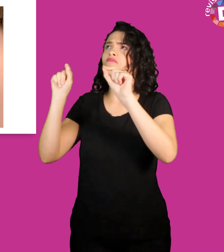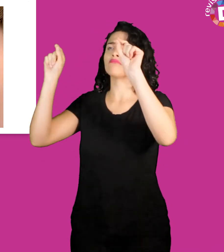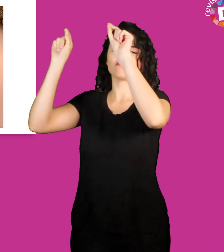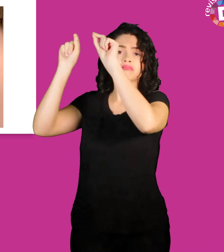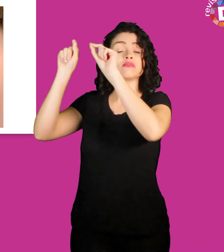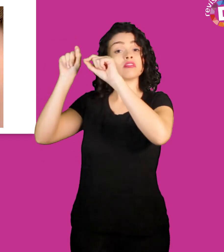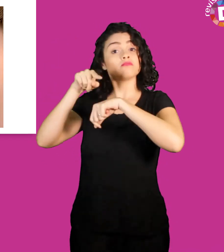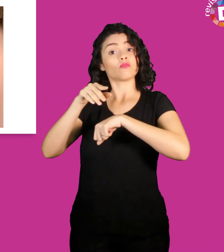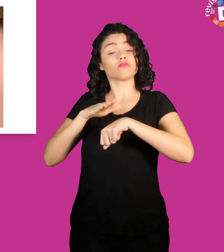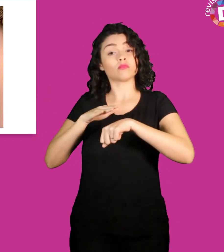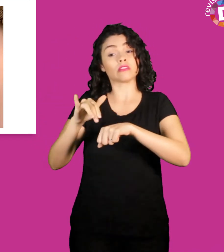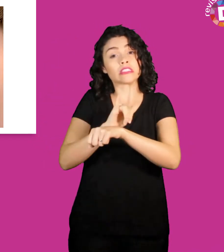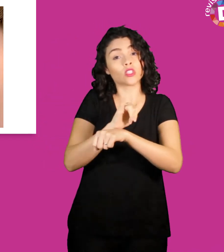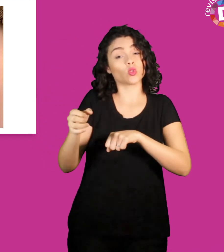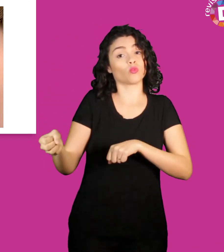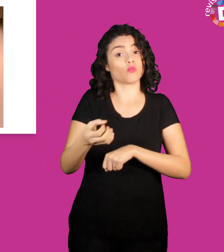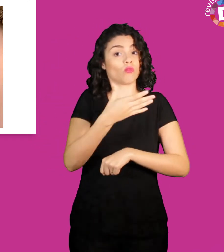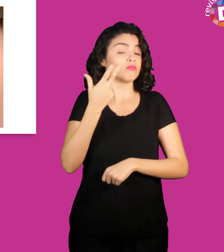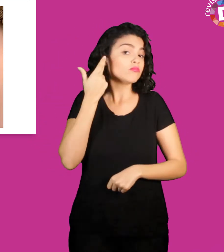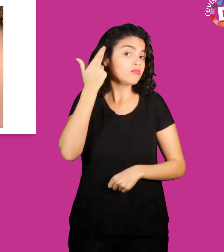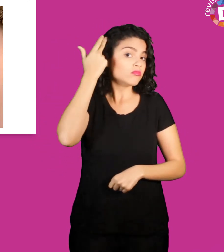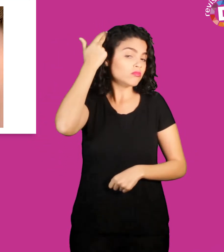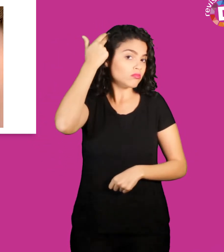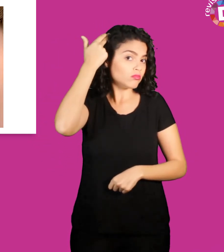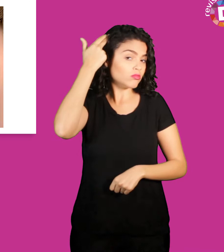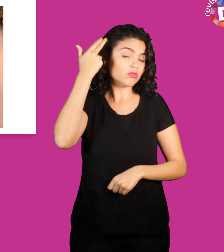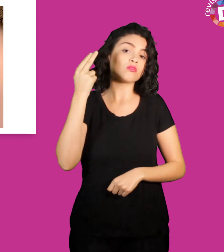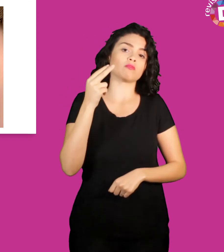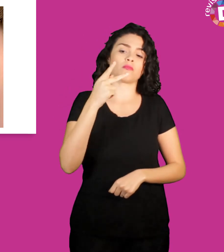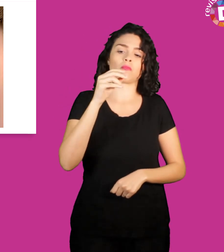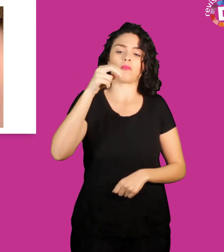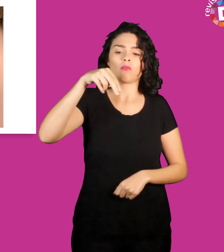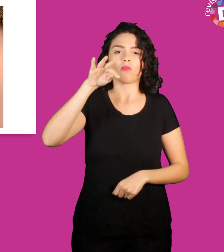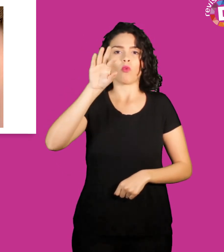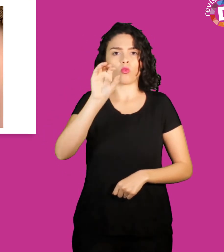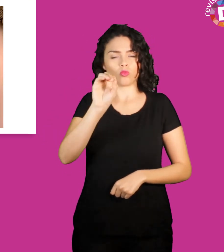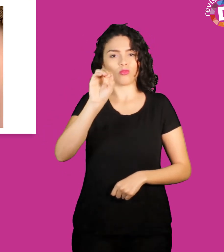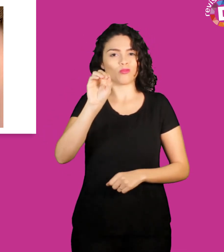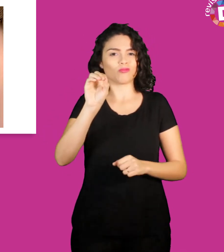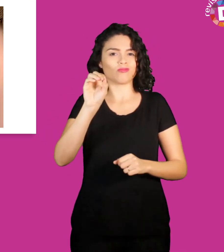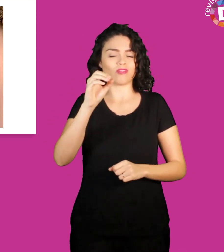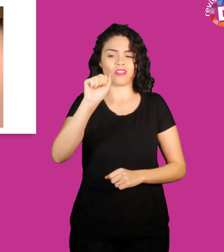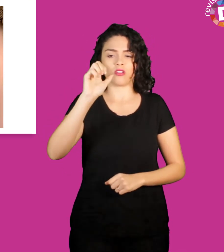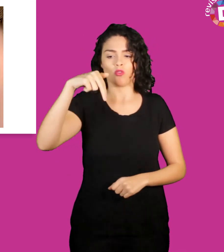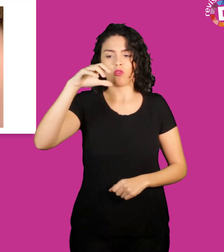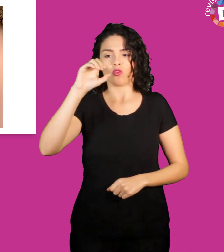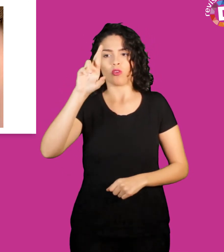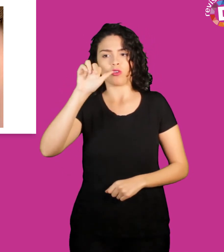procedimento cirúrgico denominado ponto ancorado no uso foi realizado pela primeira vez